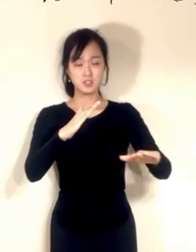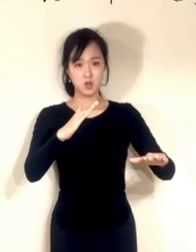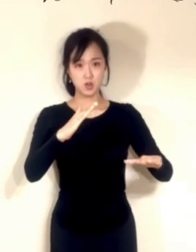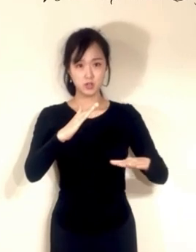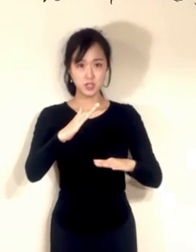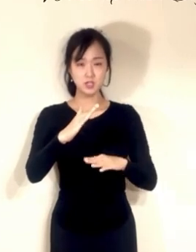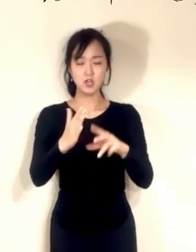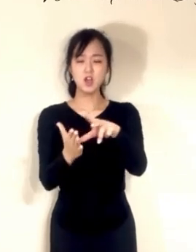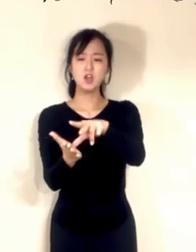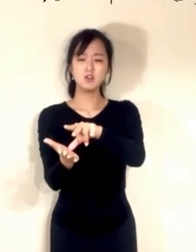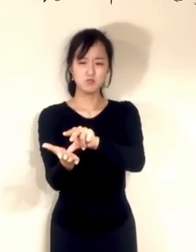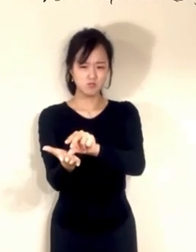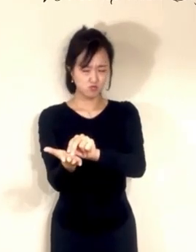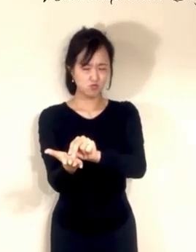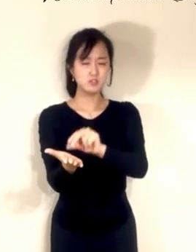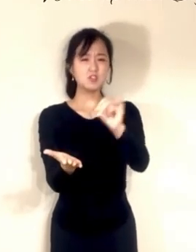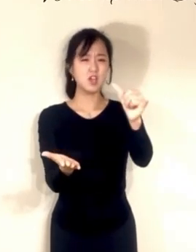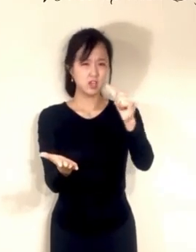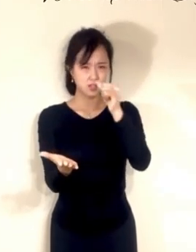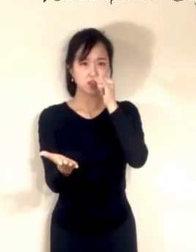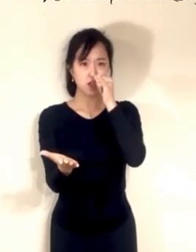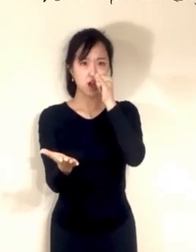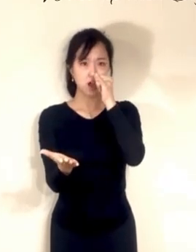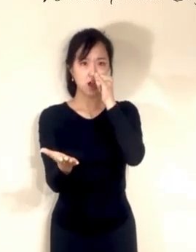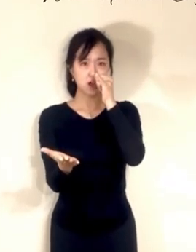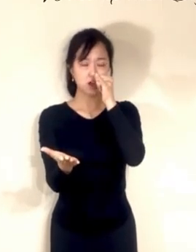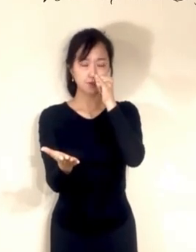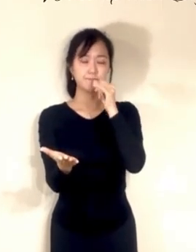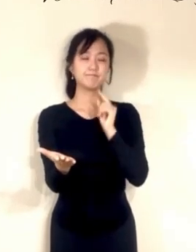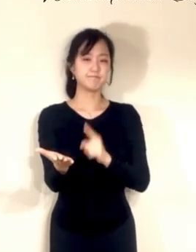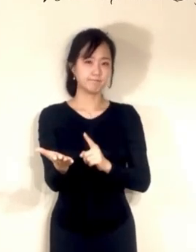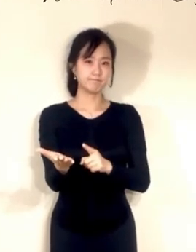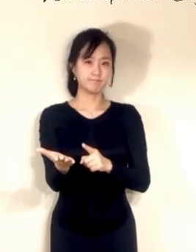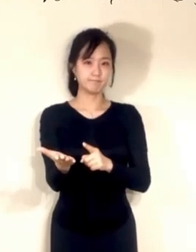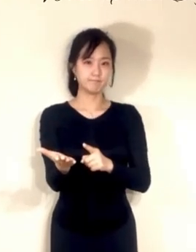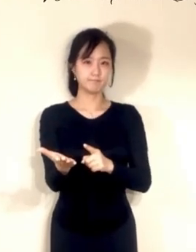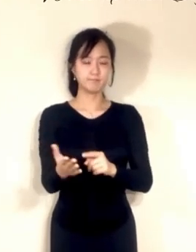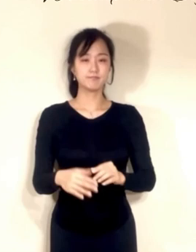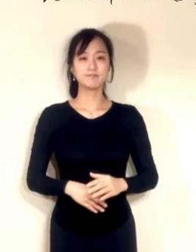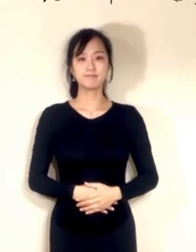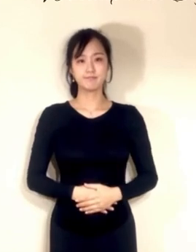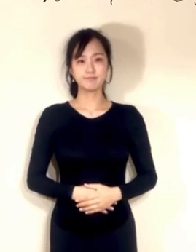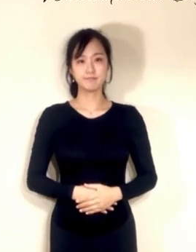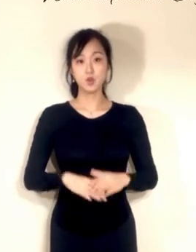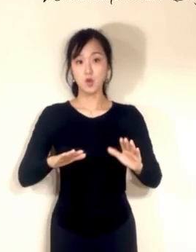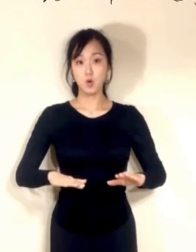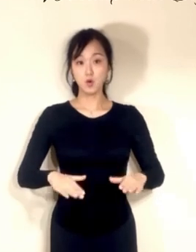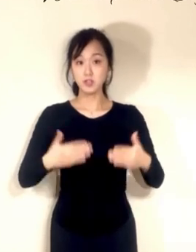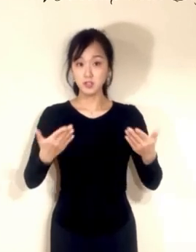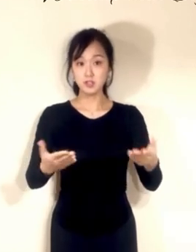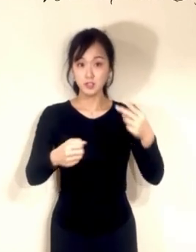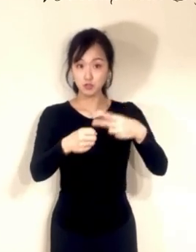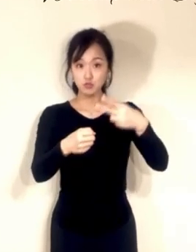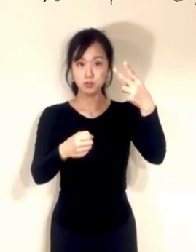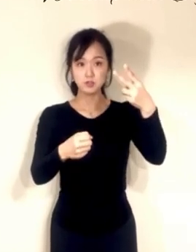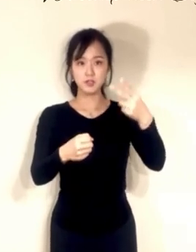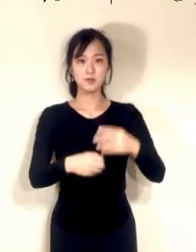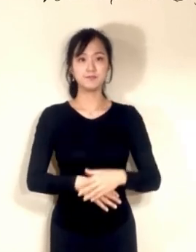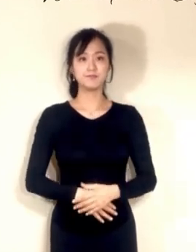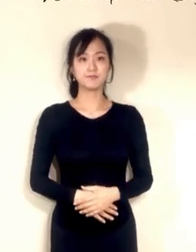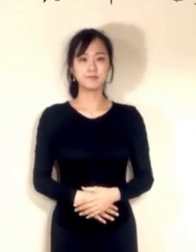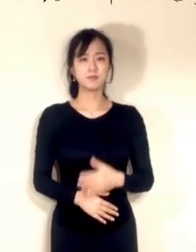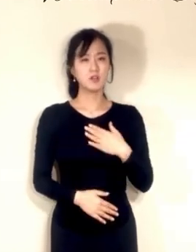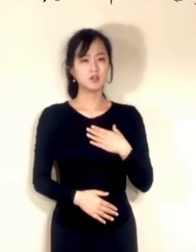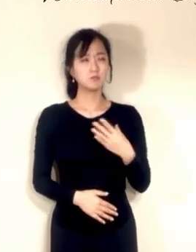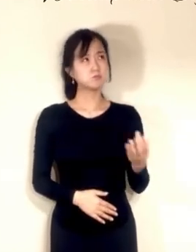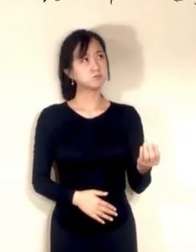싶은 가정도 모두가 문제거리가 있고 기도 제목이 있다는 것을 발견한 것이 하나고요. 제가 오늘